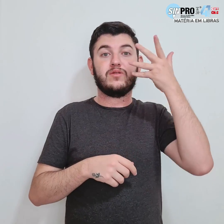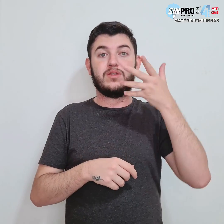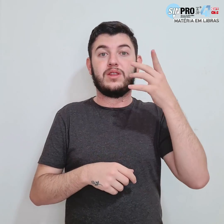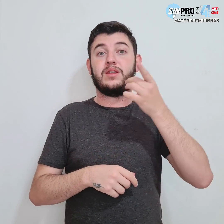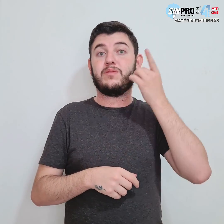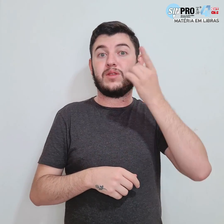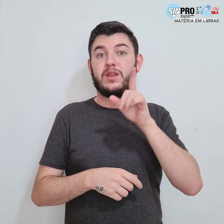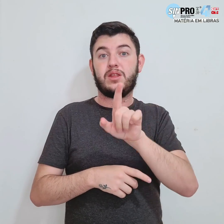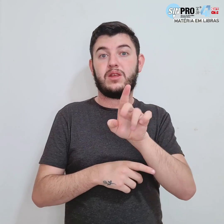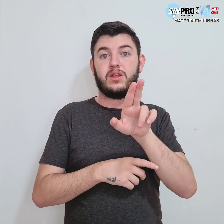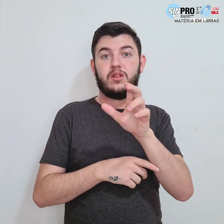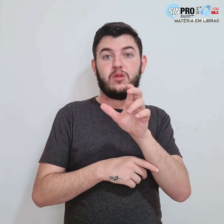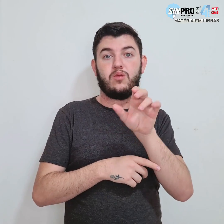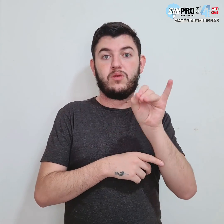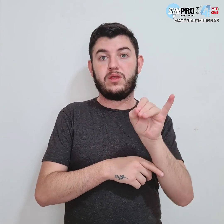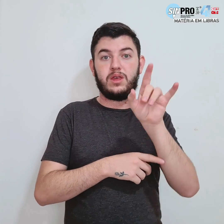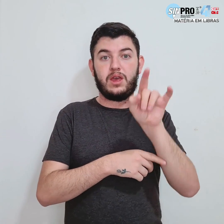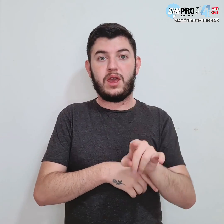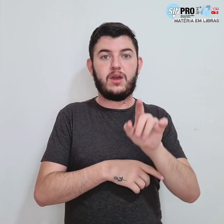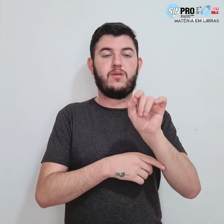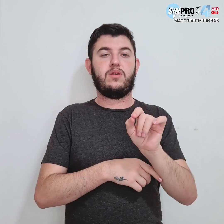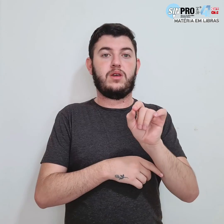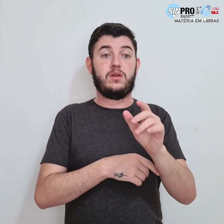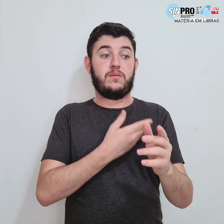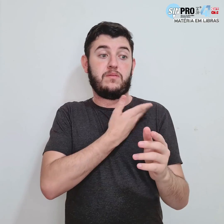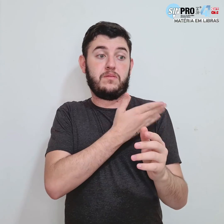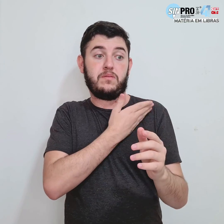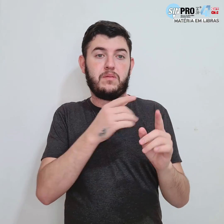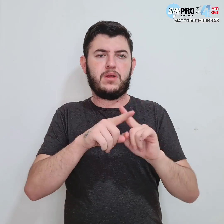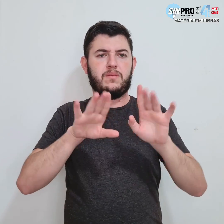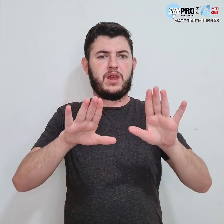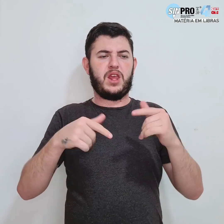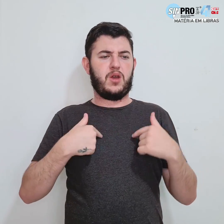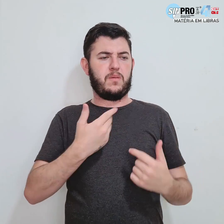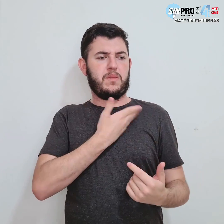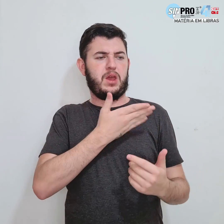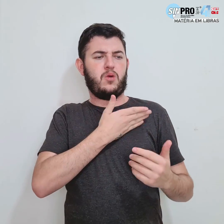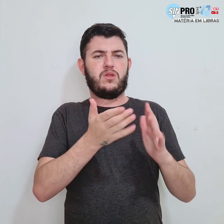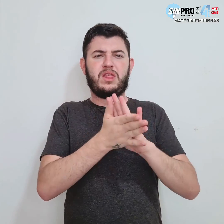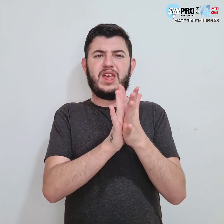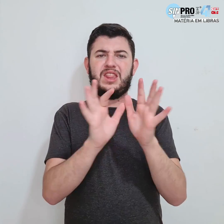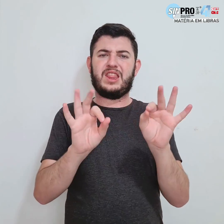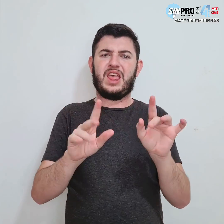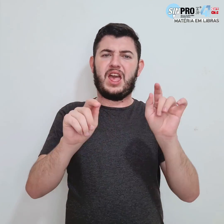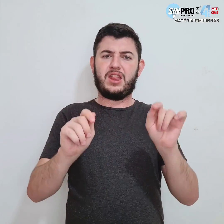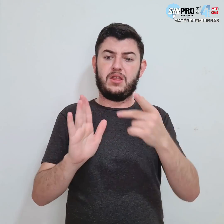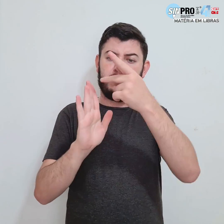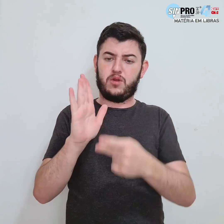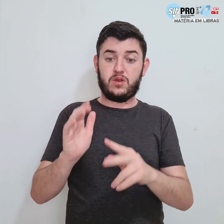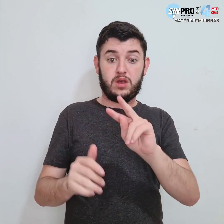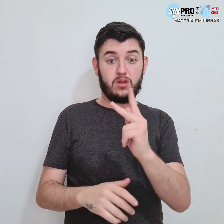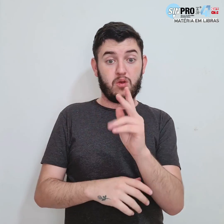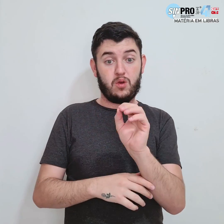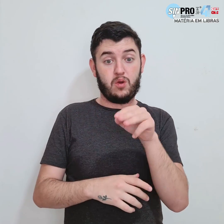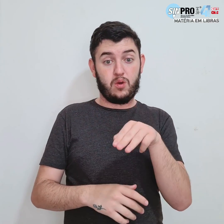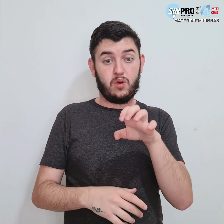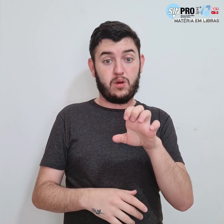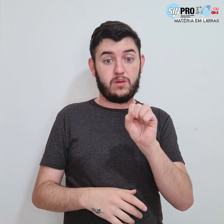foi preconceituoso. Não tenho preconceito com nada, muito menos com esse projeto do homeschool. O que tenho é uma